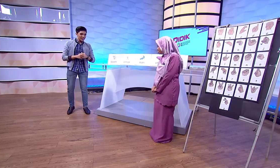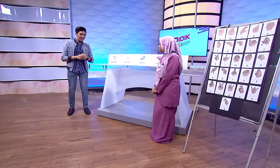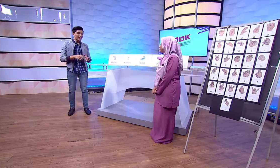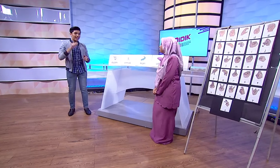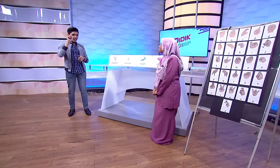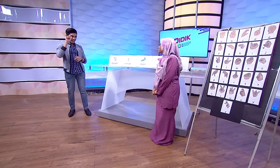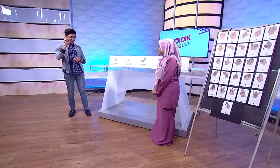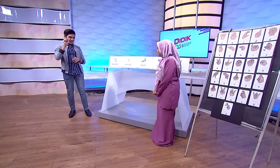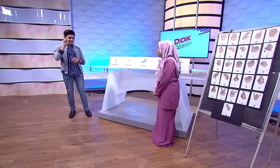ih